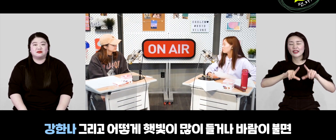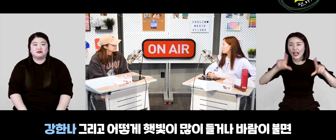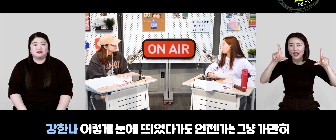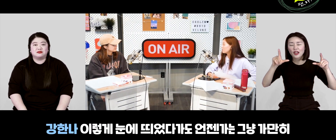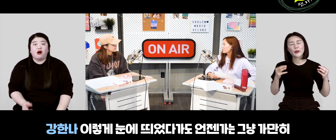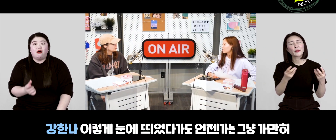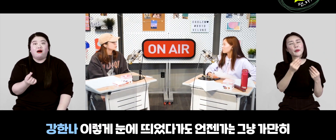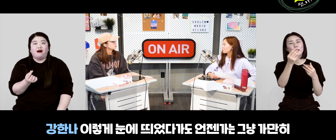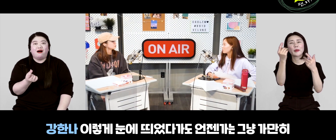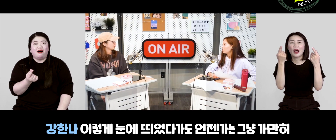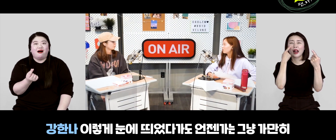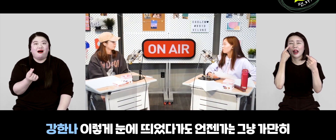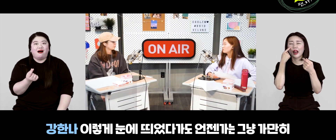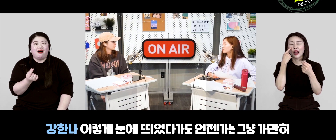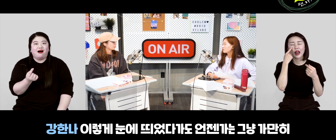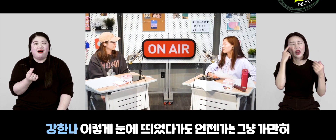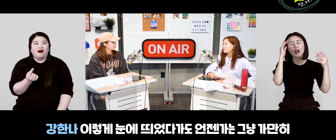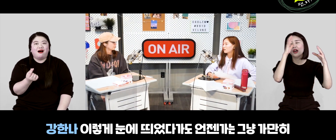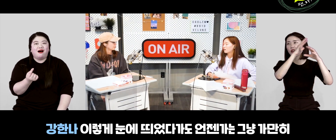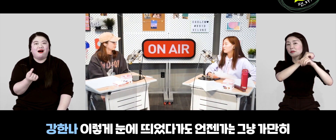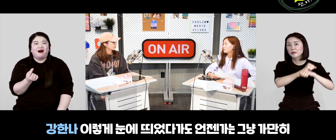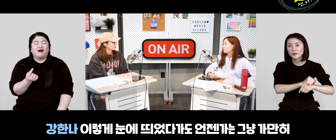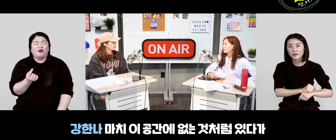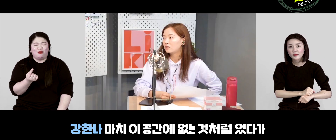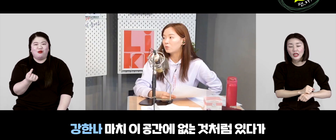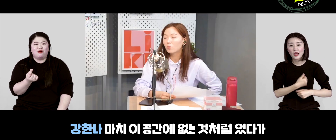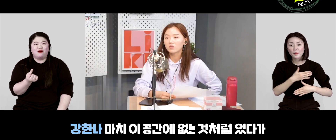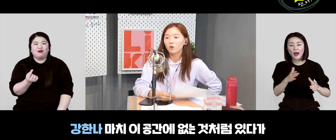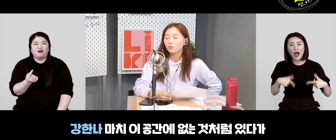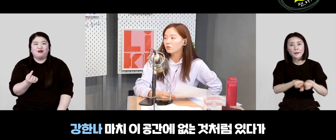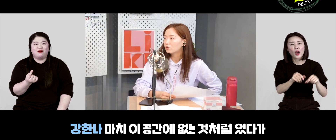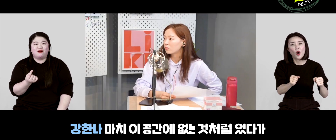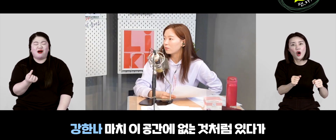불면 이렇게 눈에 띄었다가도 그쵸. 언젠가는 그냥 가만히